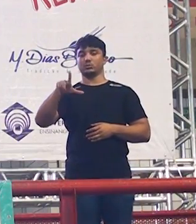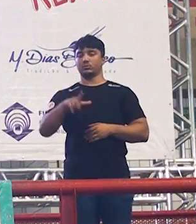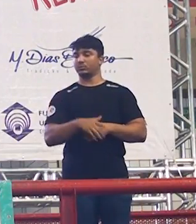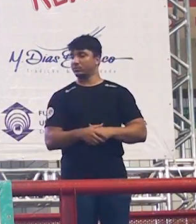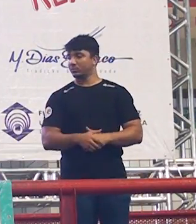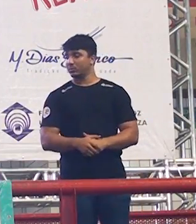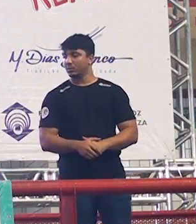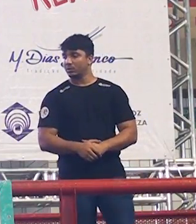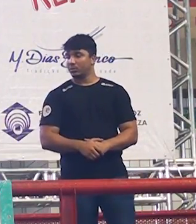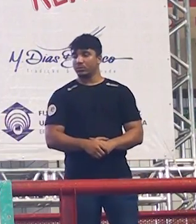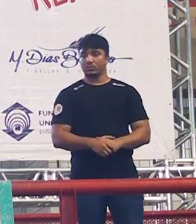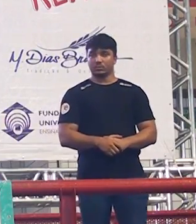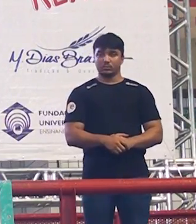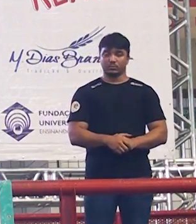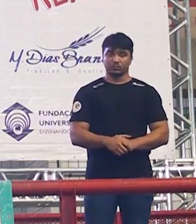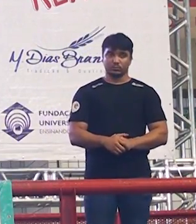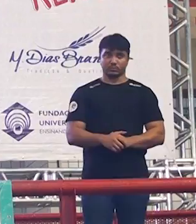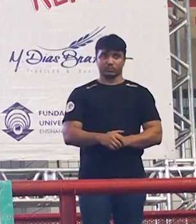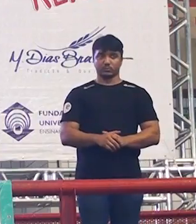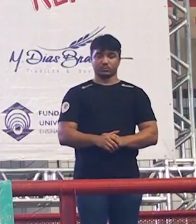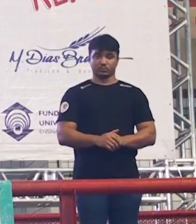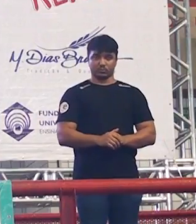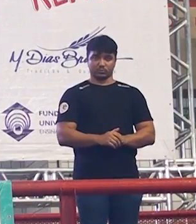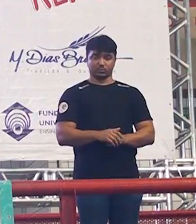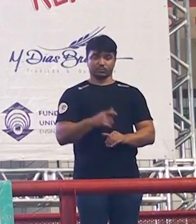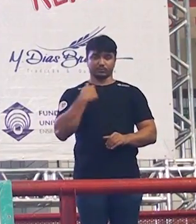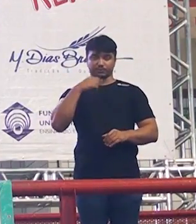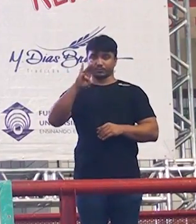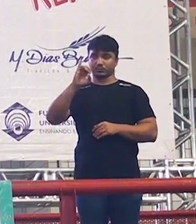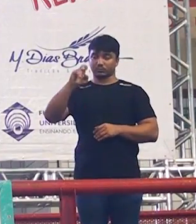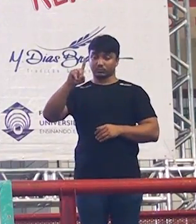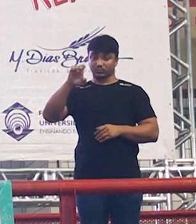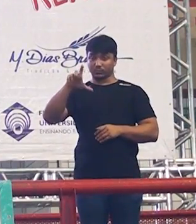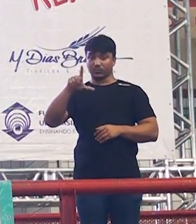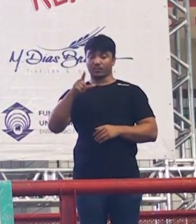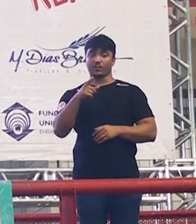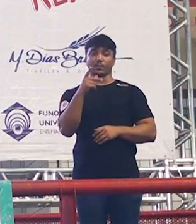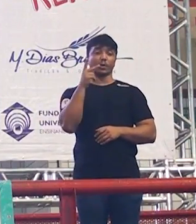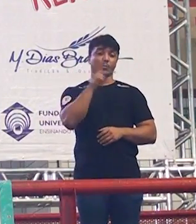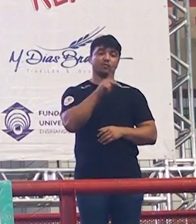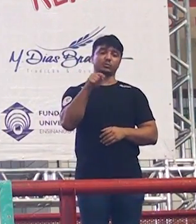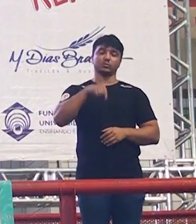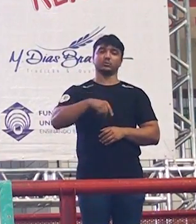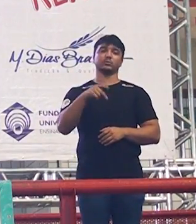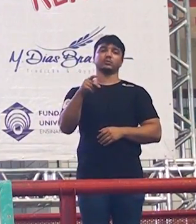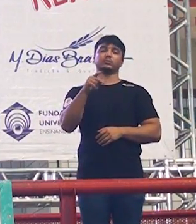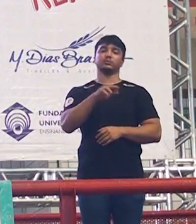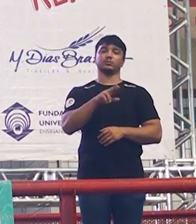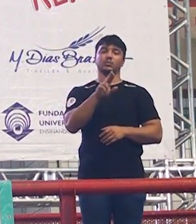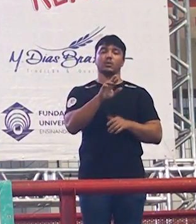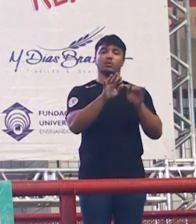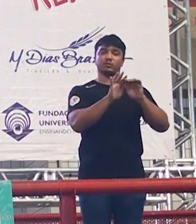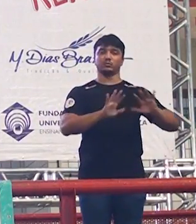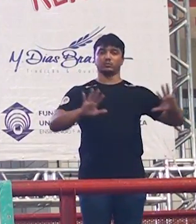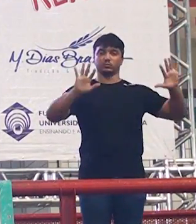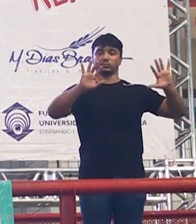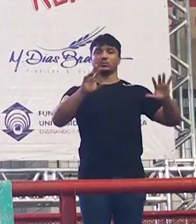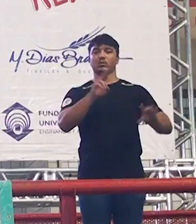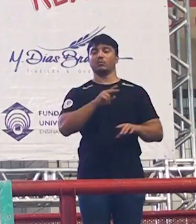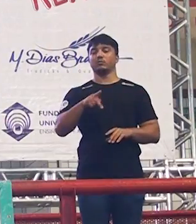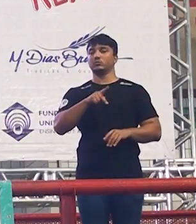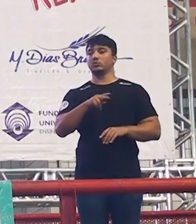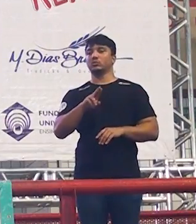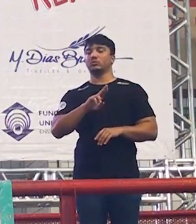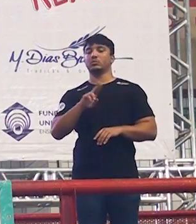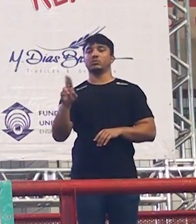Interessante, pessoal, que o biodiesel foi descoberto por um professor da Universidade Federal do Ceará, professor cearense, chamado